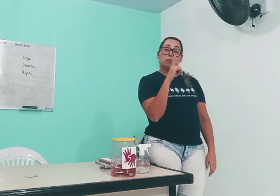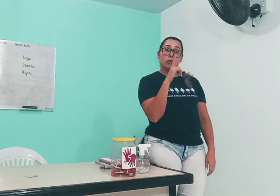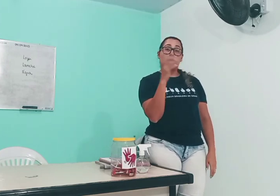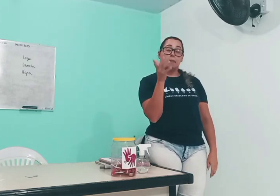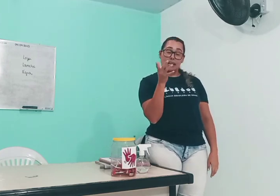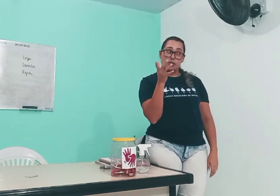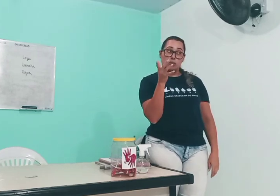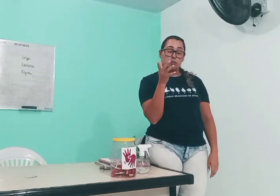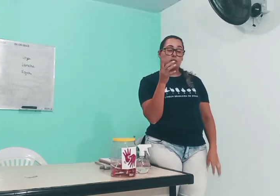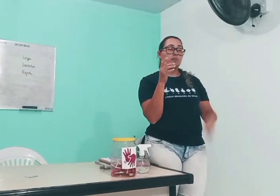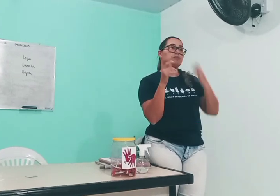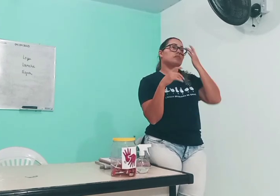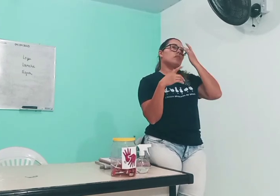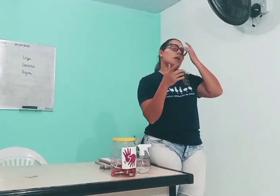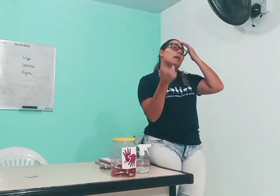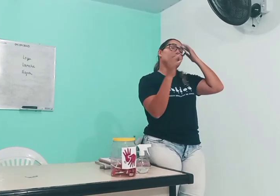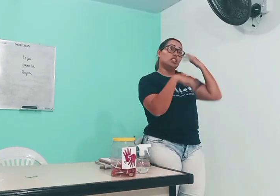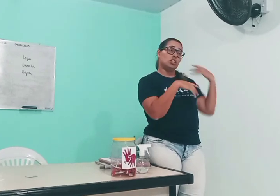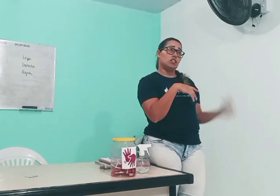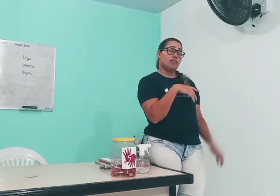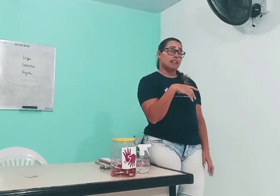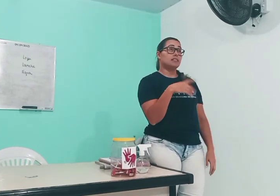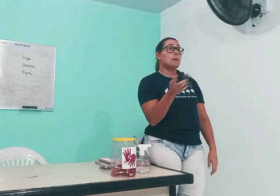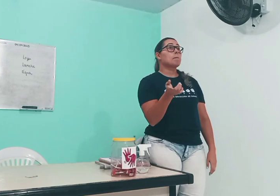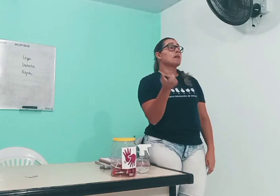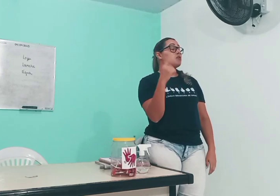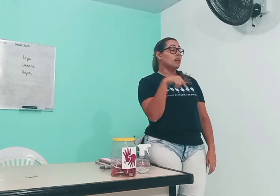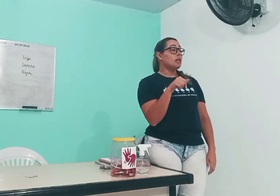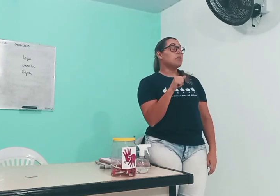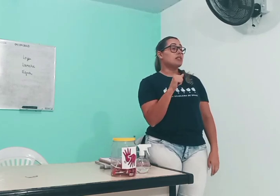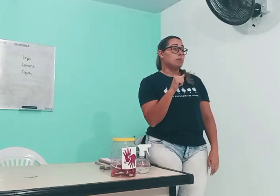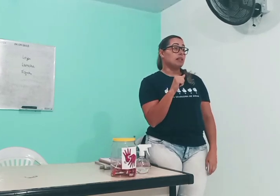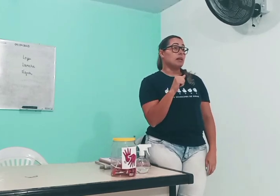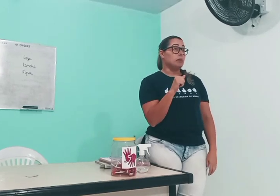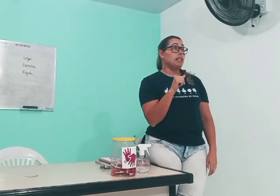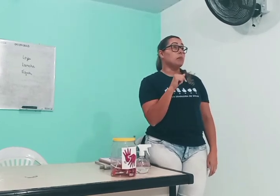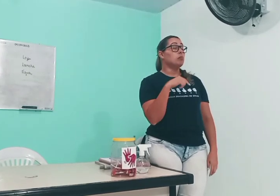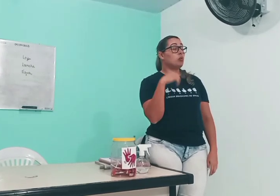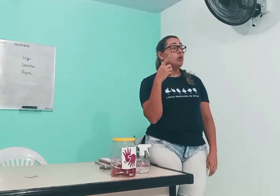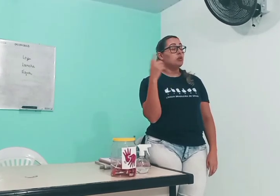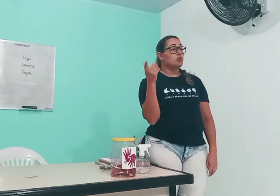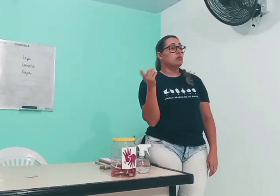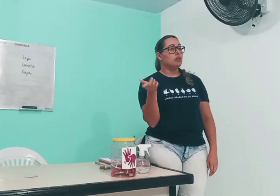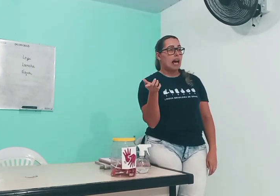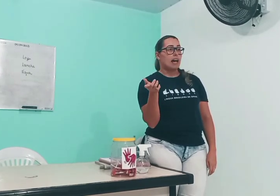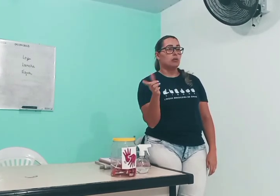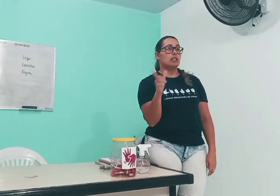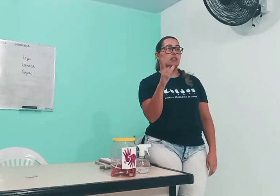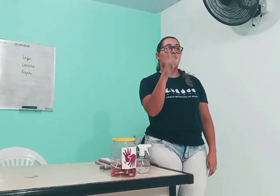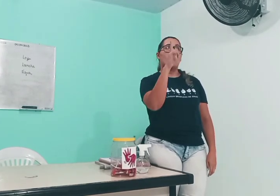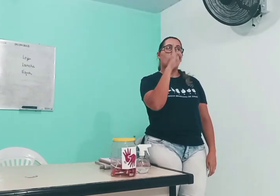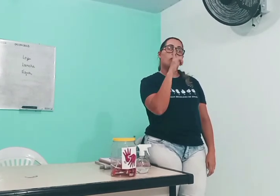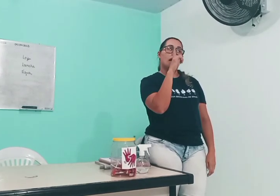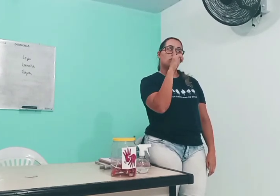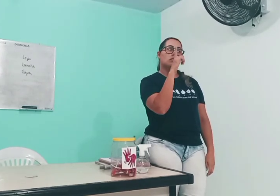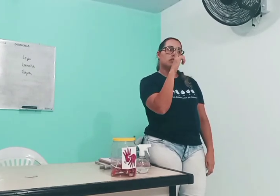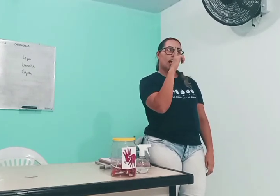boca mesmo. Mas tem gente que faz. Só que depois da pandemia, muitos mudaram. Eles não colocam mais o